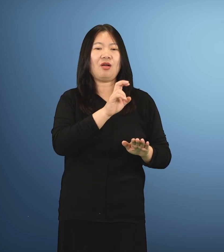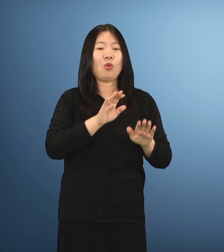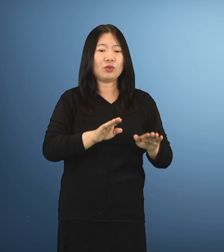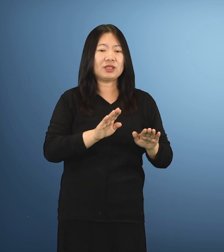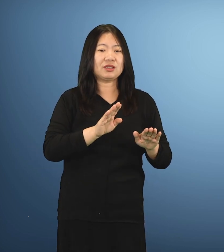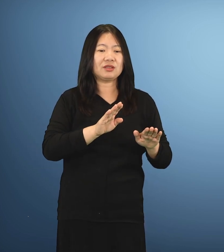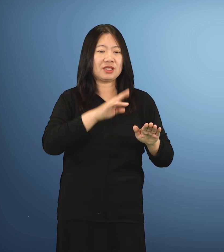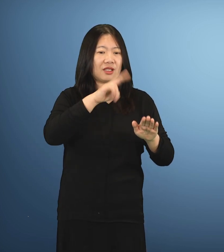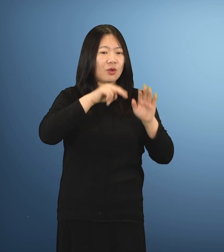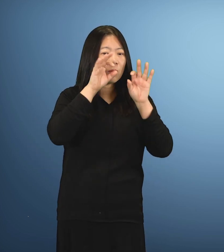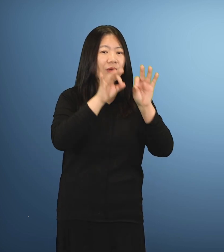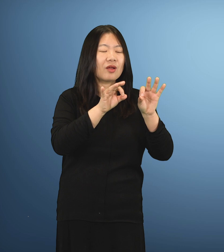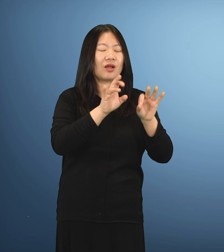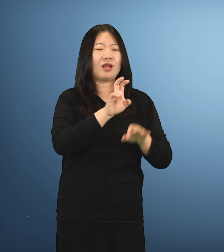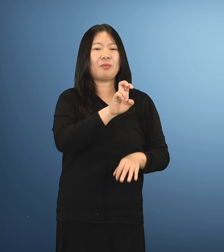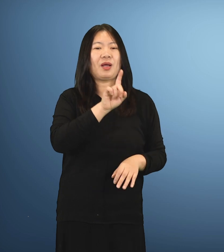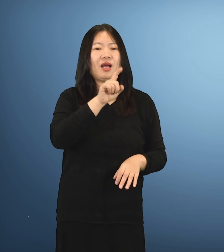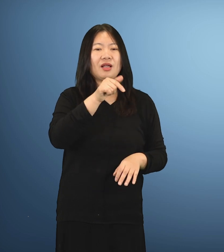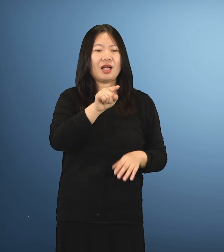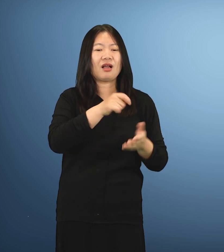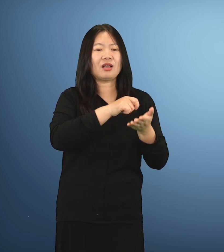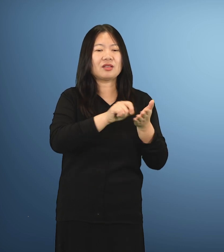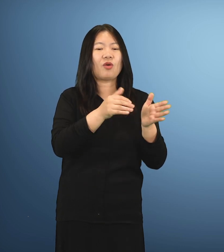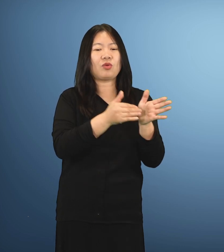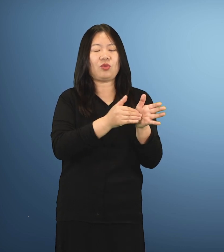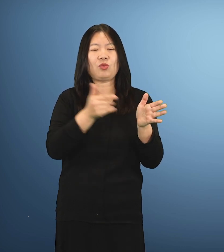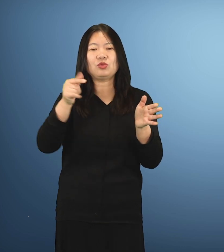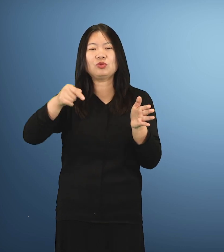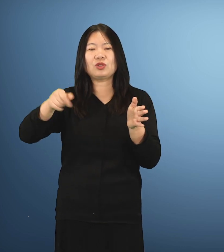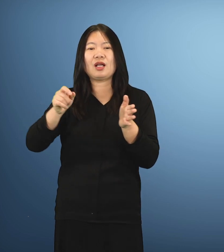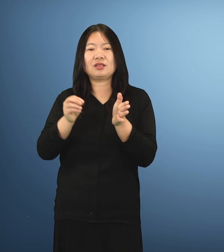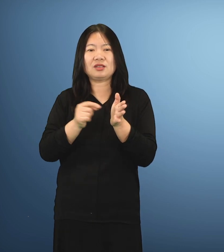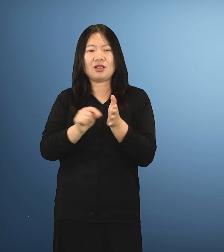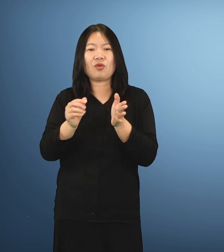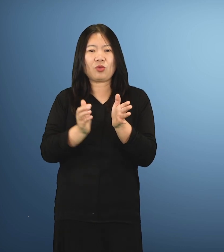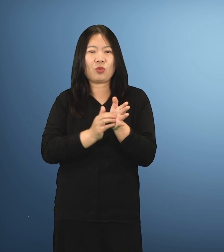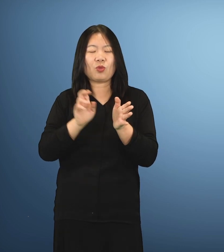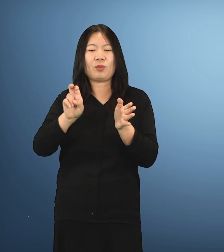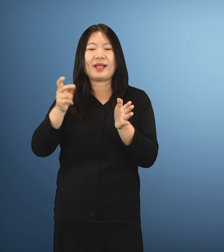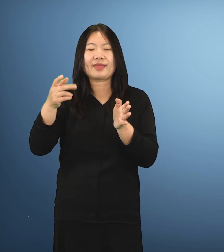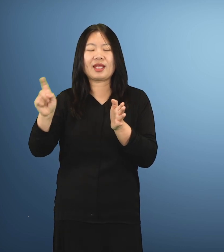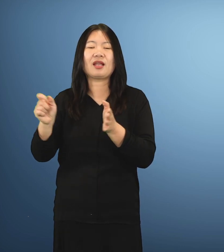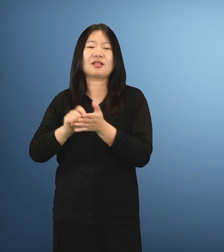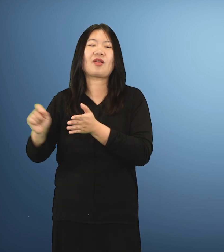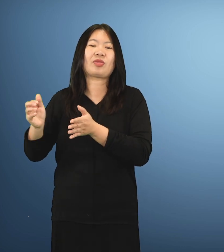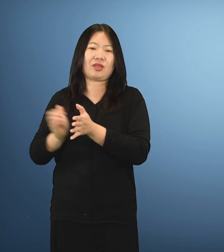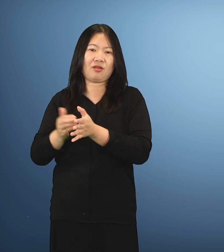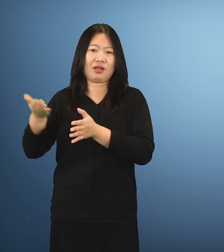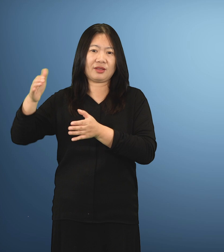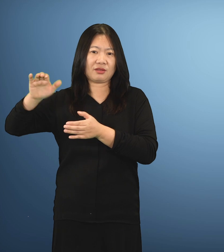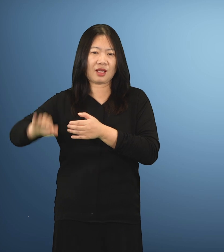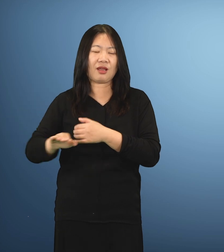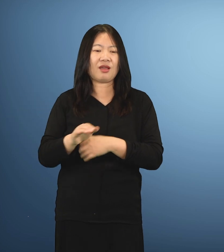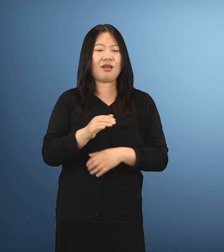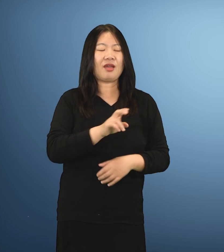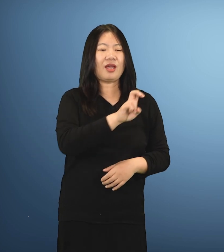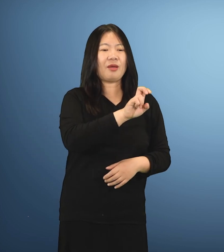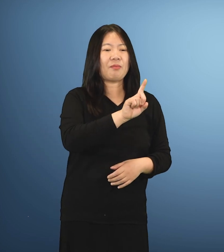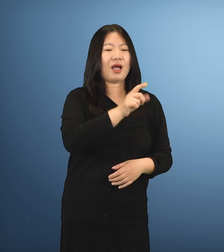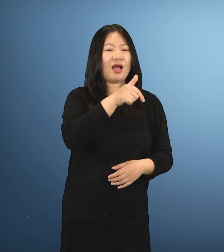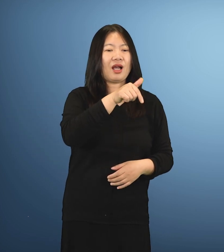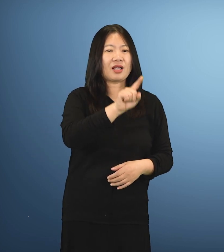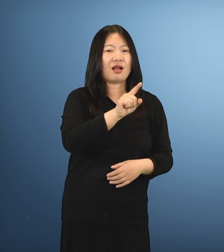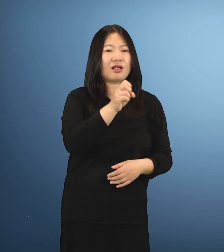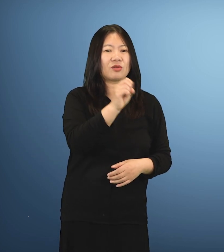썼고 누가도 썼어요. 그런데 이 마가의 기록과 누가의 기록을